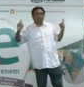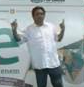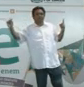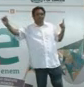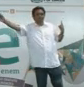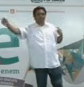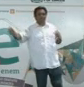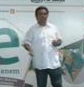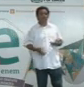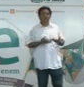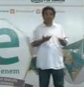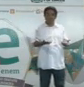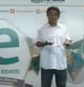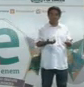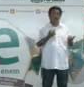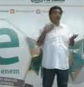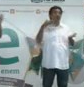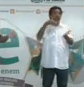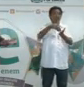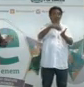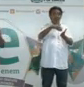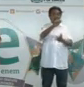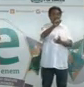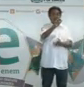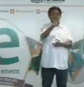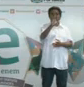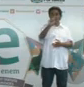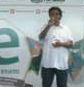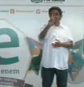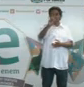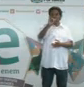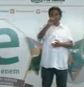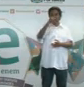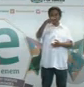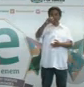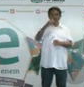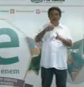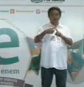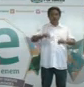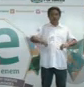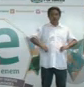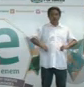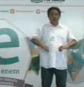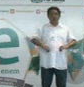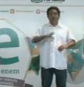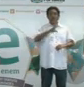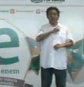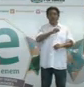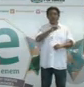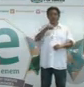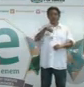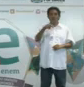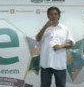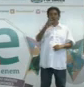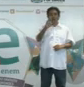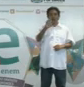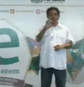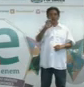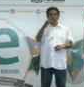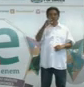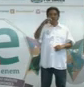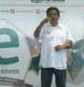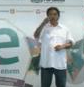nunca mais vai voltar. O final do arcadismo, por esse sofrimento amoroso, já é pré-romântico.